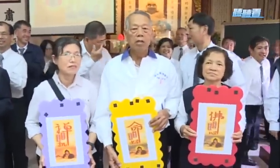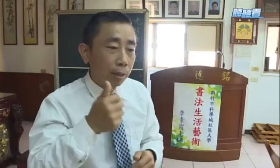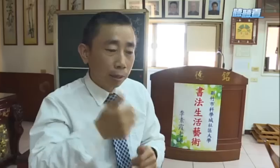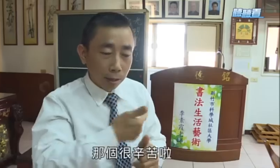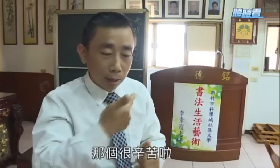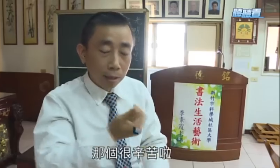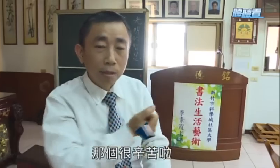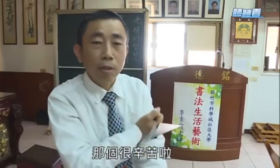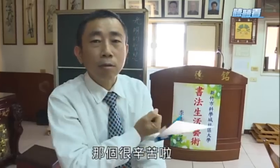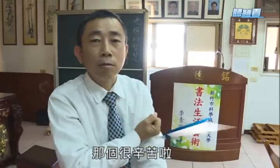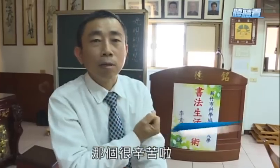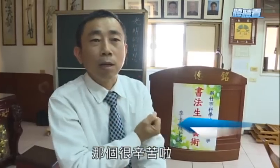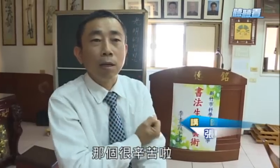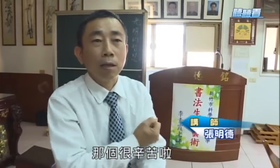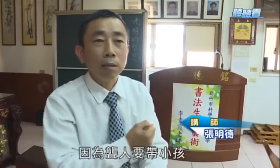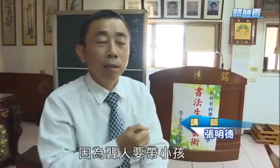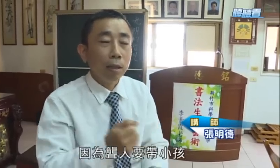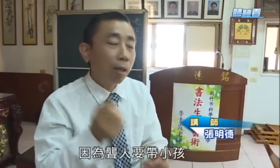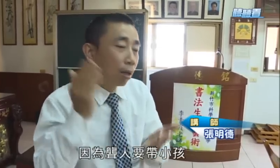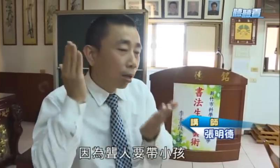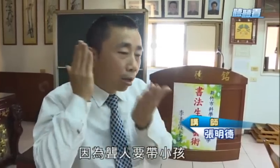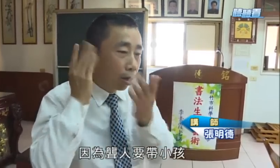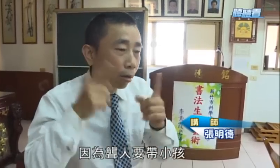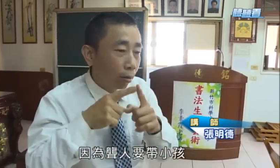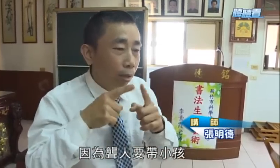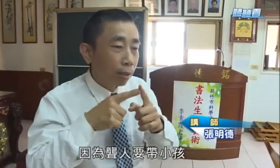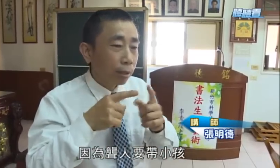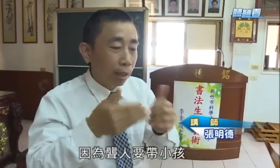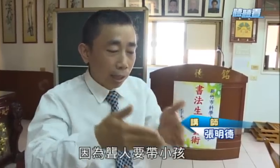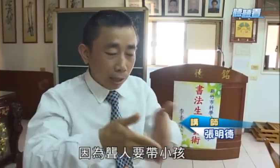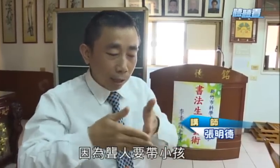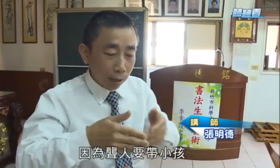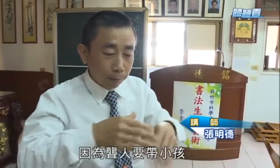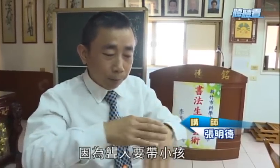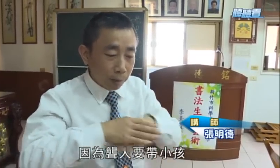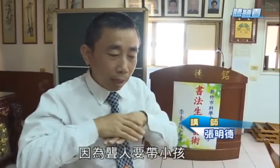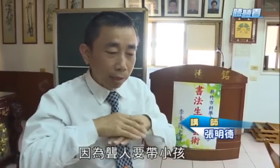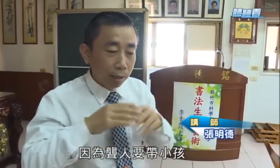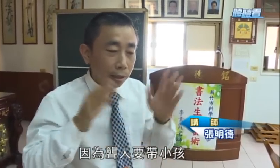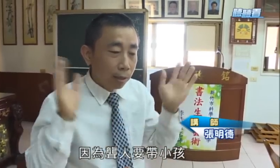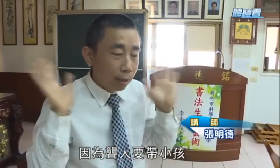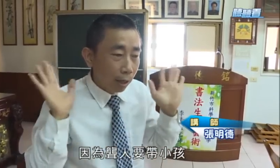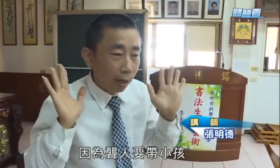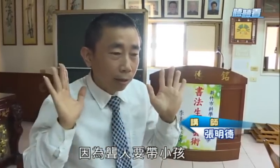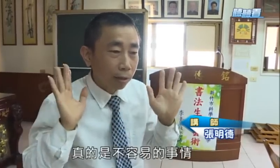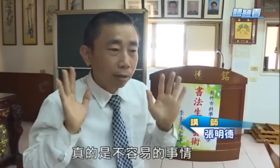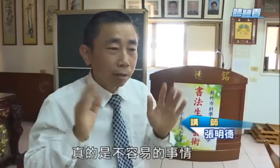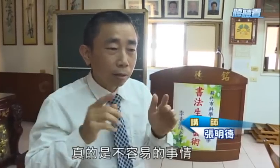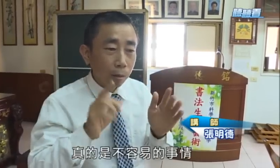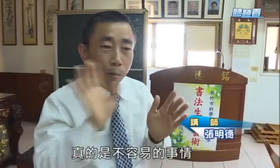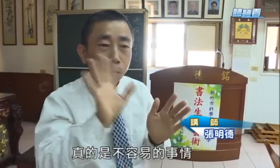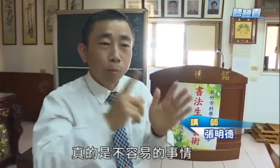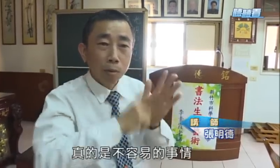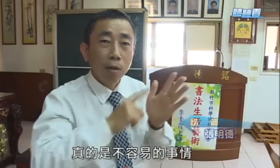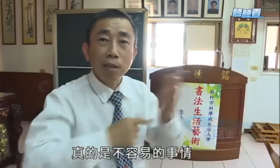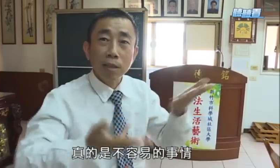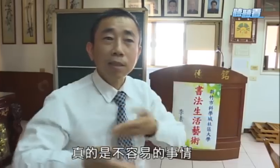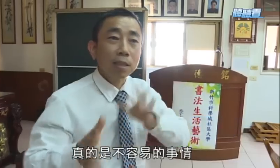真的很辛苦啊，因为聋人要带小孩真的是不容易的事